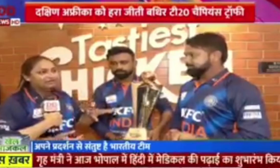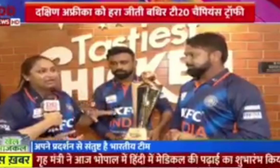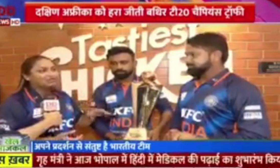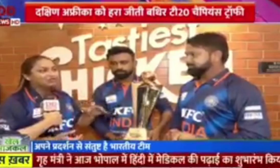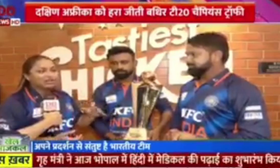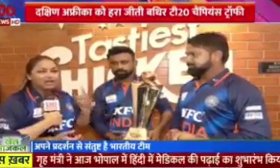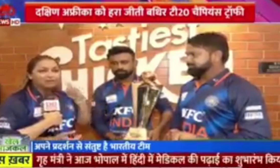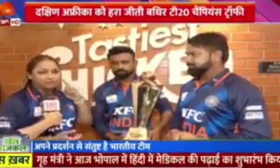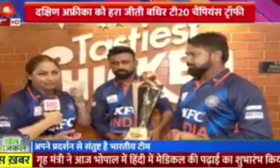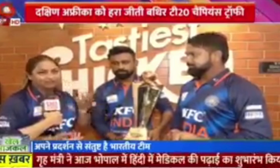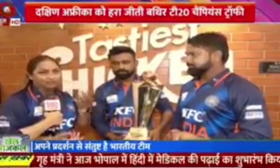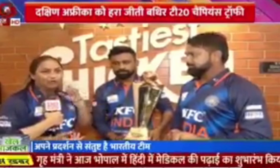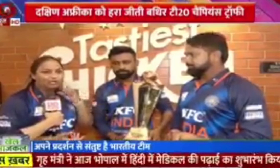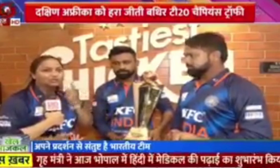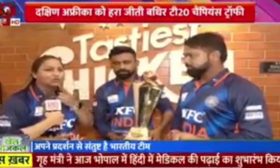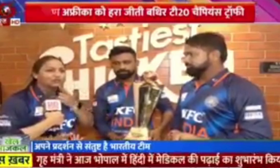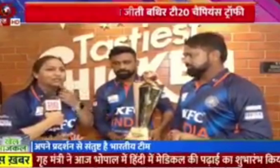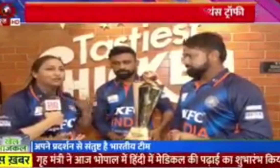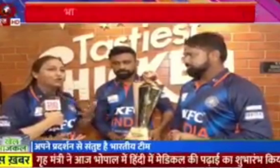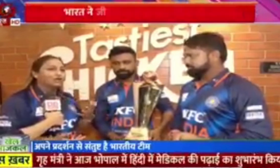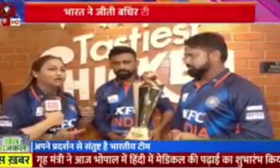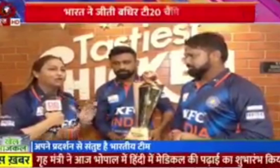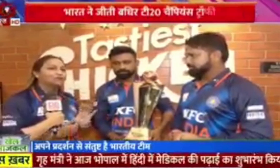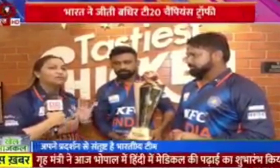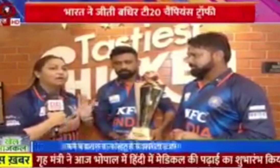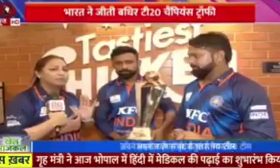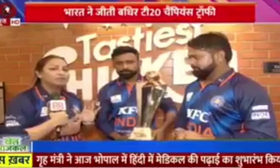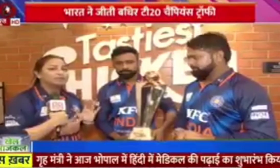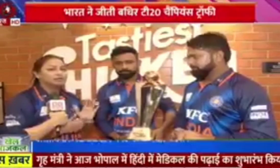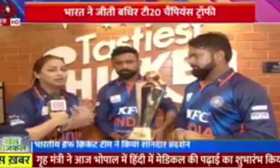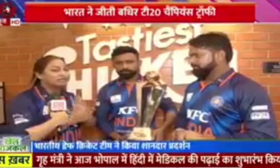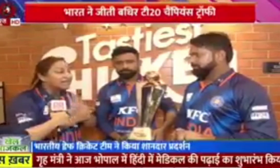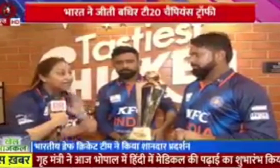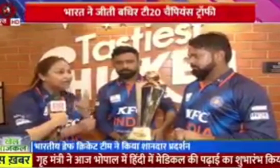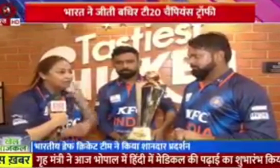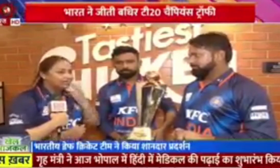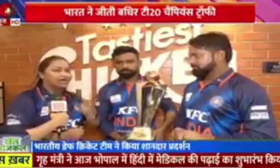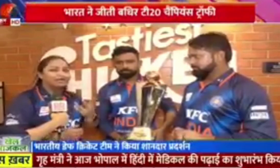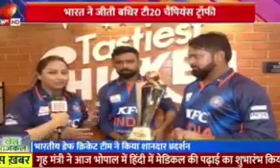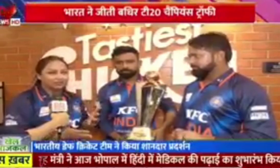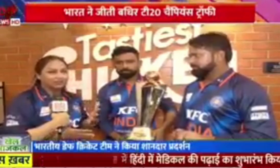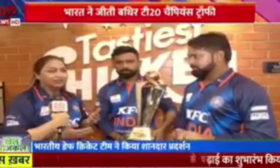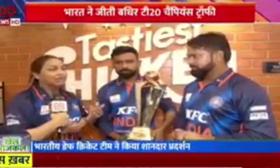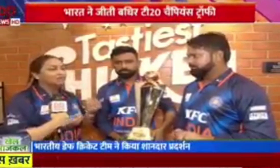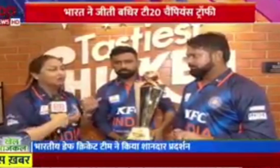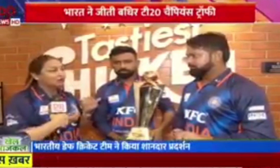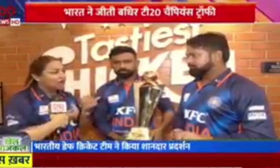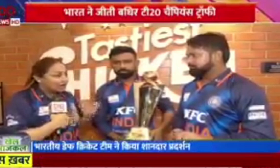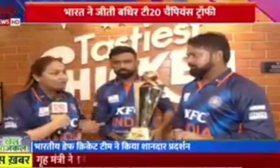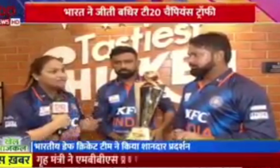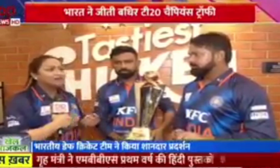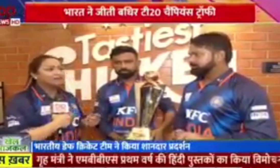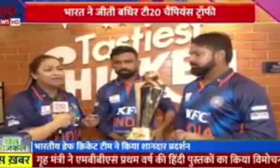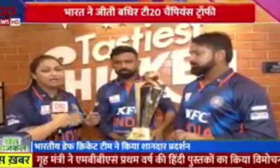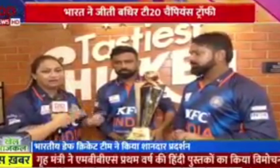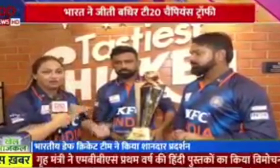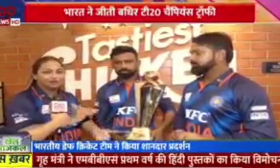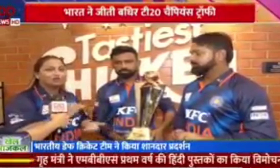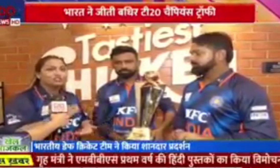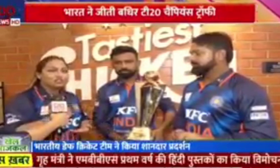था जो ना बोलने सुनने वाले लोग हैं वो कभी अपनी टैलेंट को दिखा नहीं पाए। तो अब जब हमने ट्रॉफी को जीता